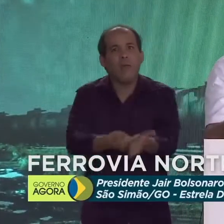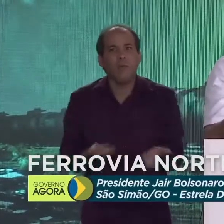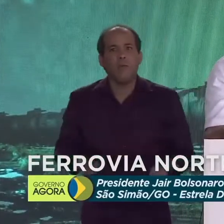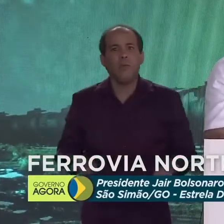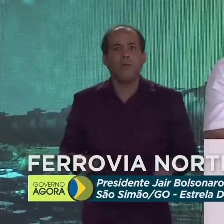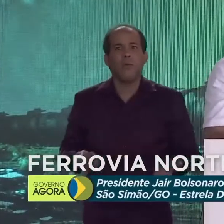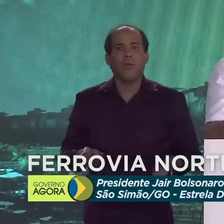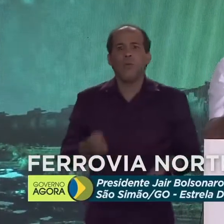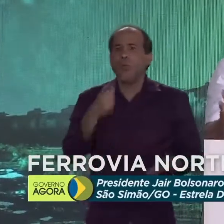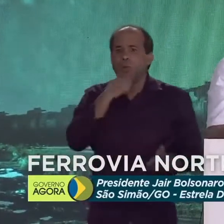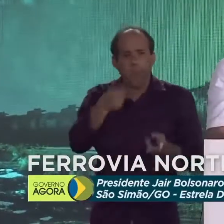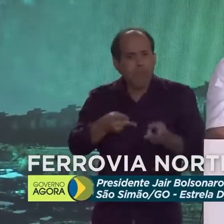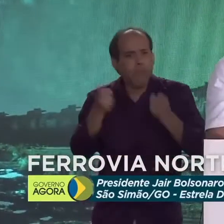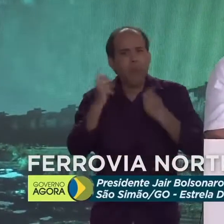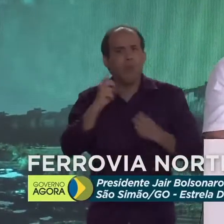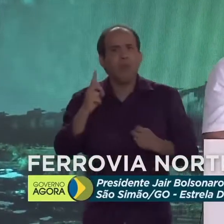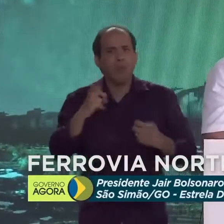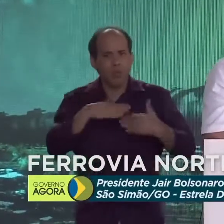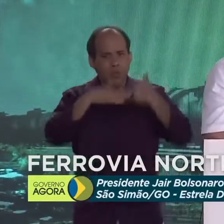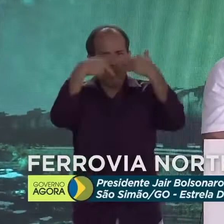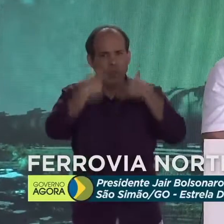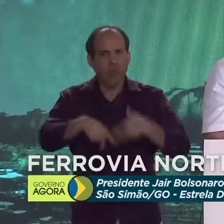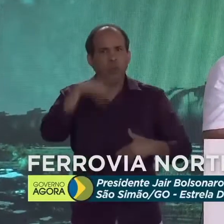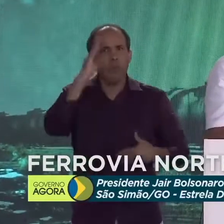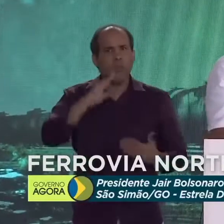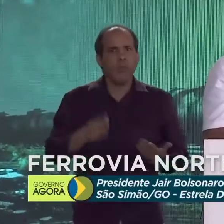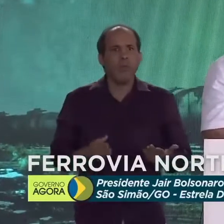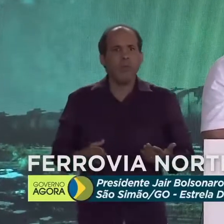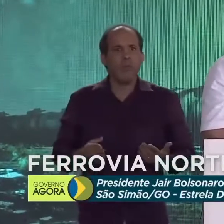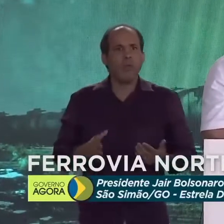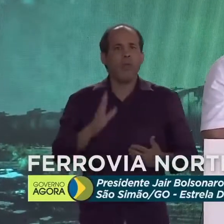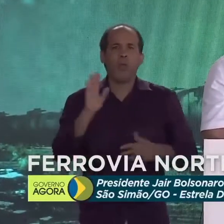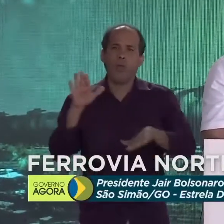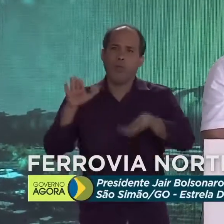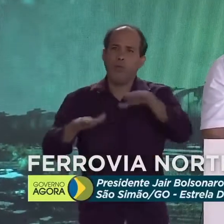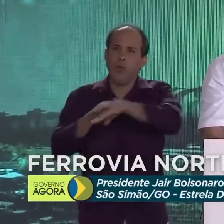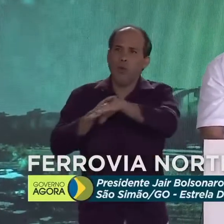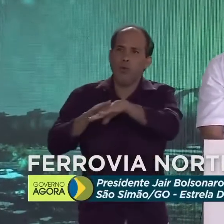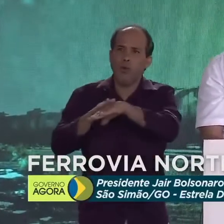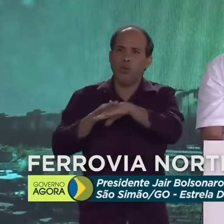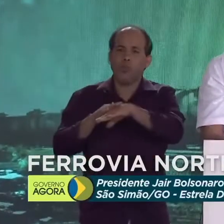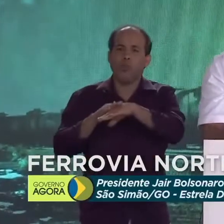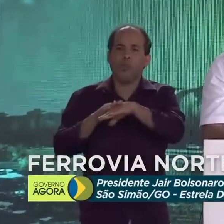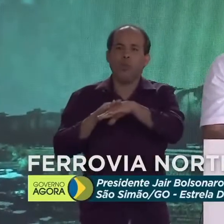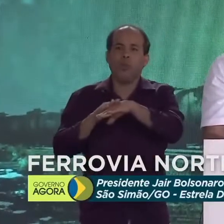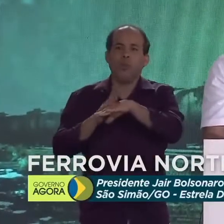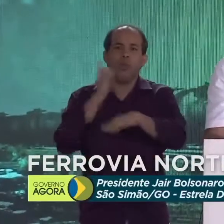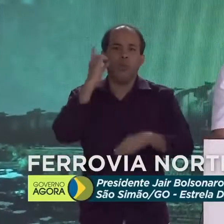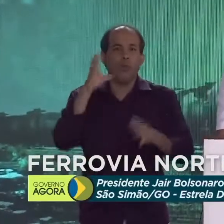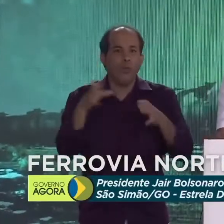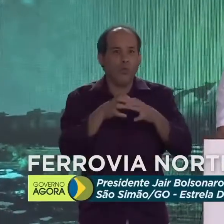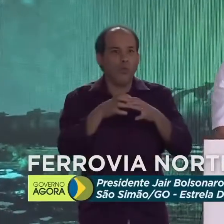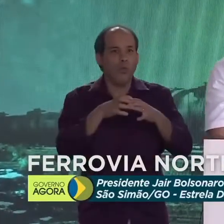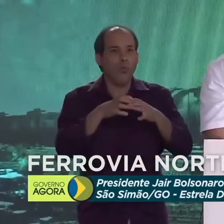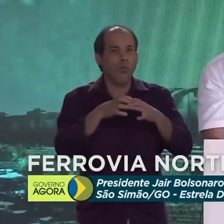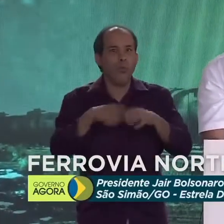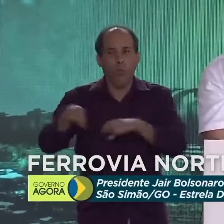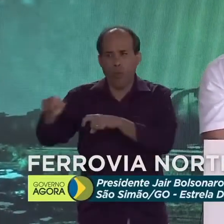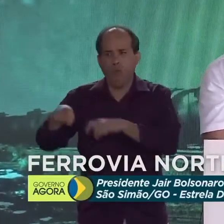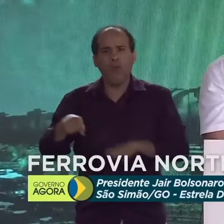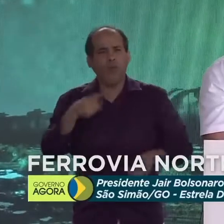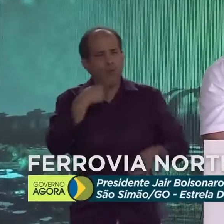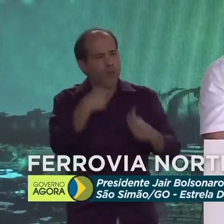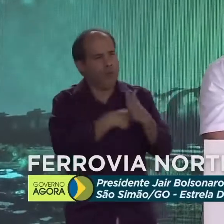Não enxergam muitas vezes o nosso desenvolvimento. Quando eu converso com deputados da bancada ruralista, eles me dizem que bom seria